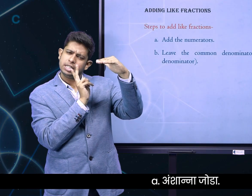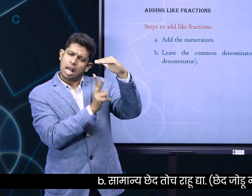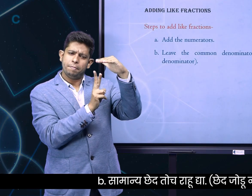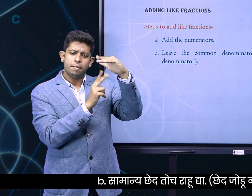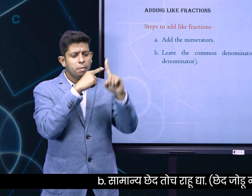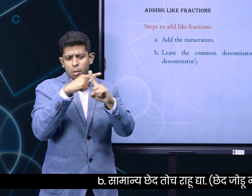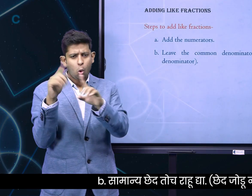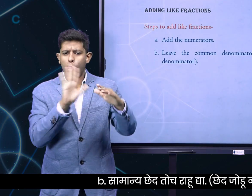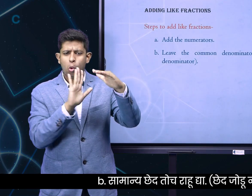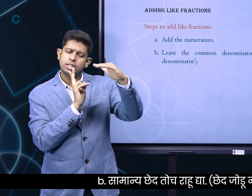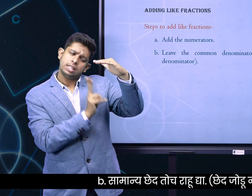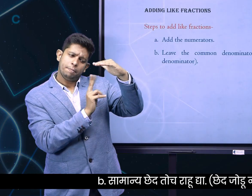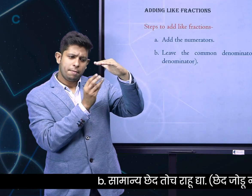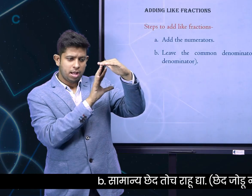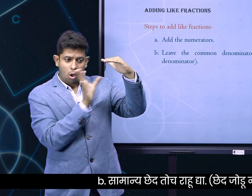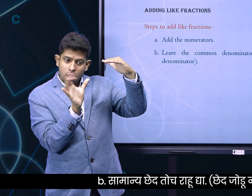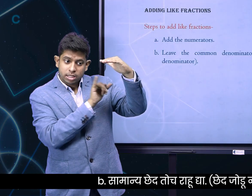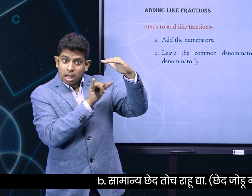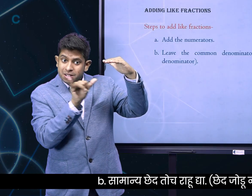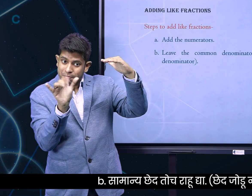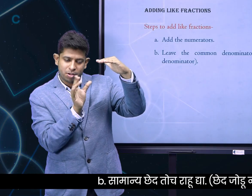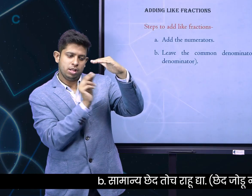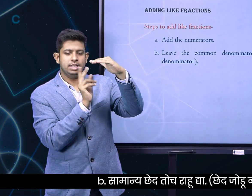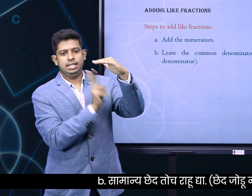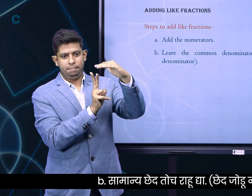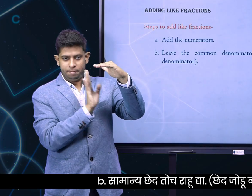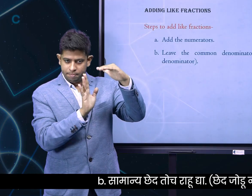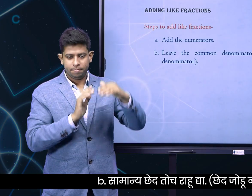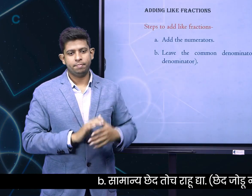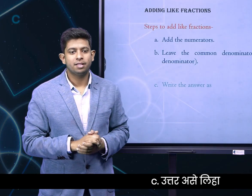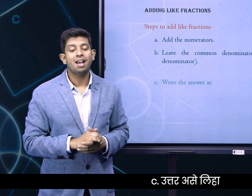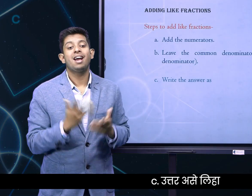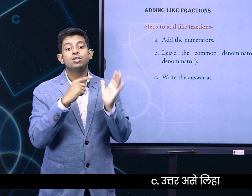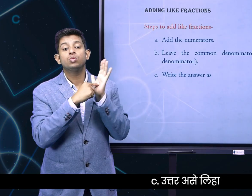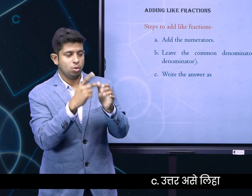सामान्य छेद तोच राहू द्या, छेद जोडू नका. उत्तर असे लिहा: